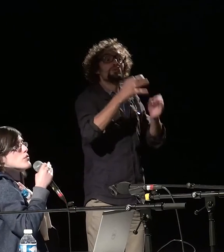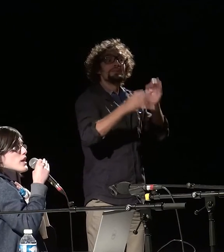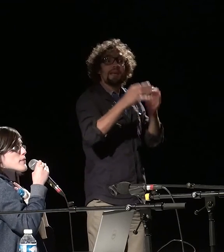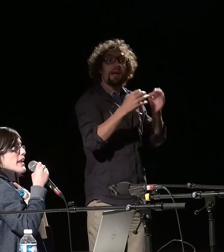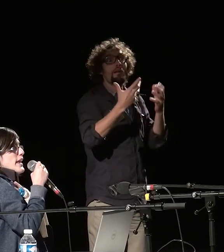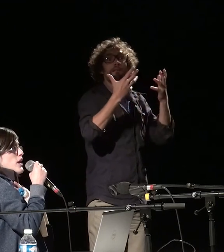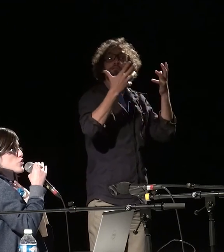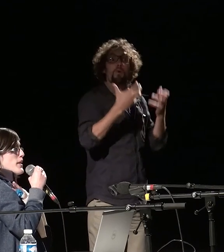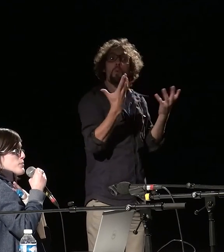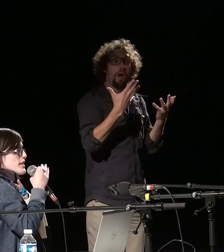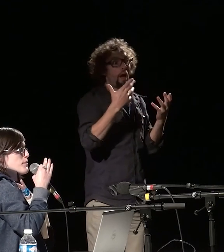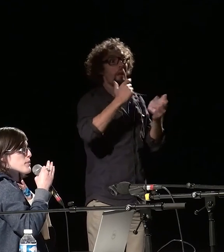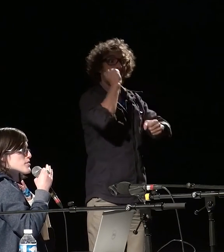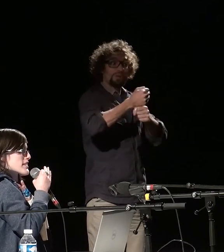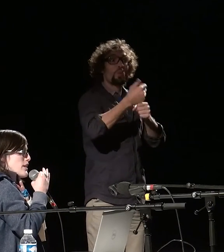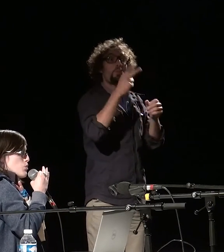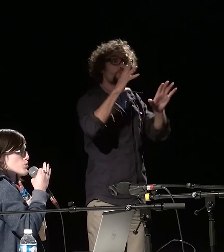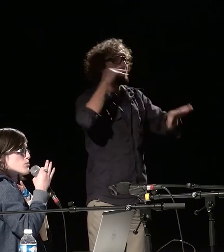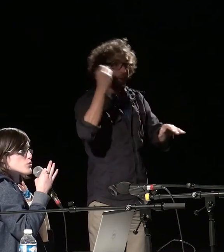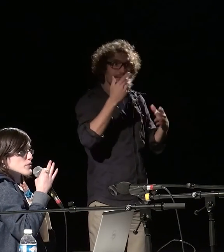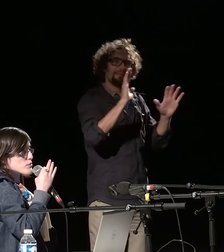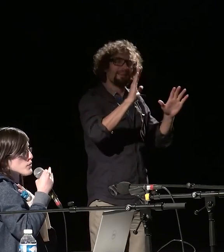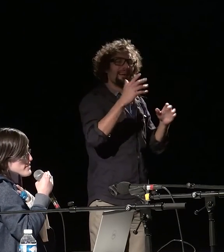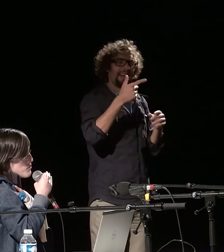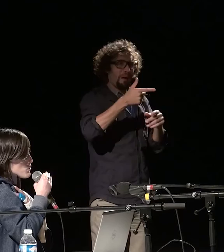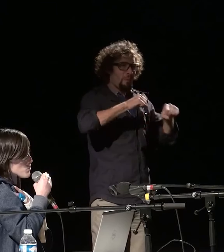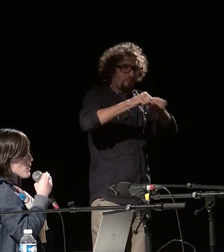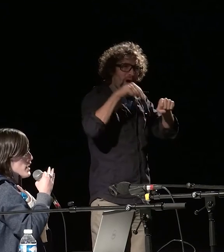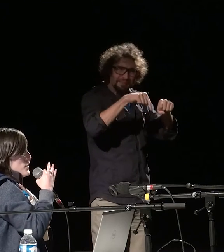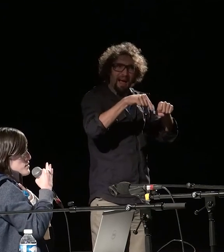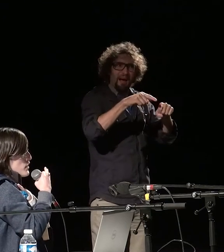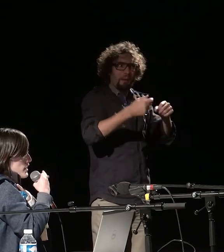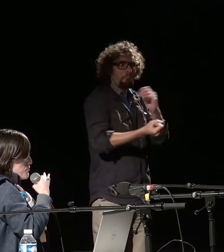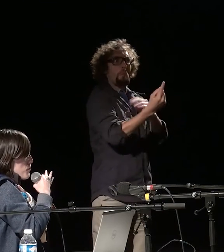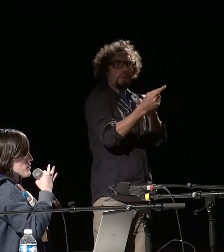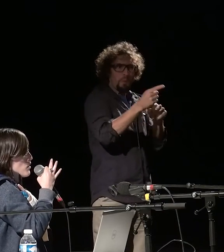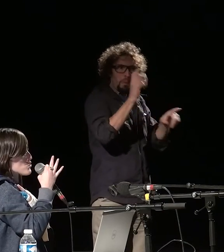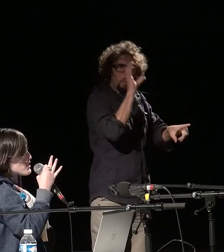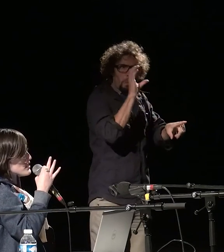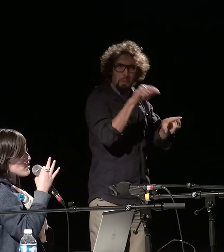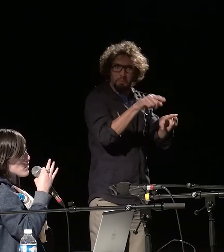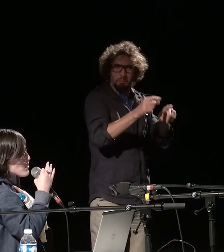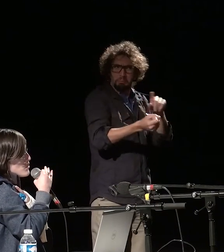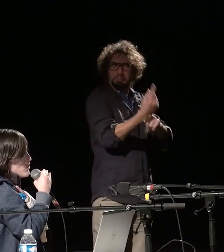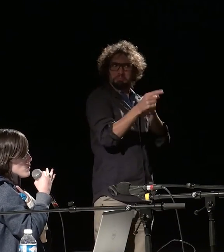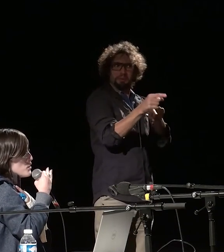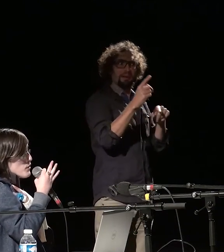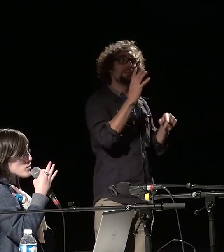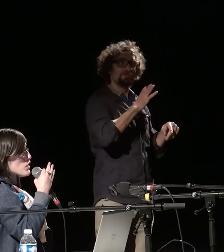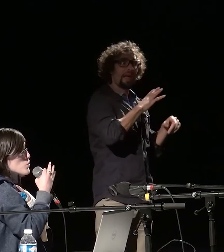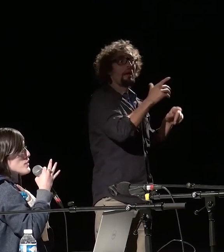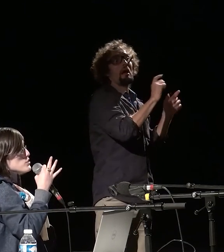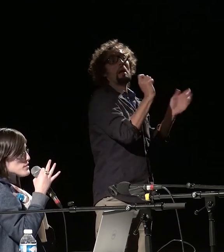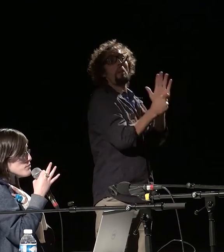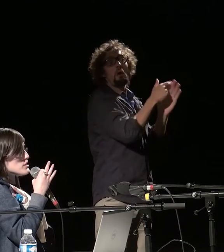Et je ne vais pas l'expliquer très bien parce que c'est très curieux comme mouvement. C'est un mouvement extrêmement curieux. Il faut savoir que les réformateurs juridiques de